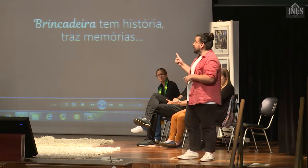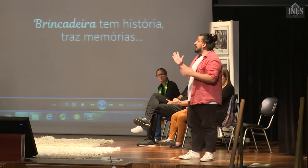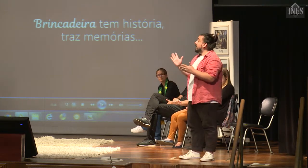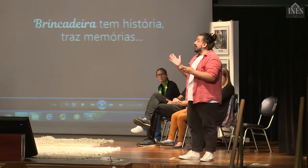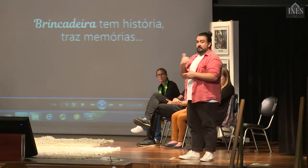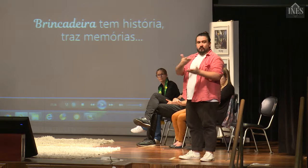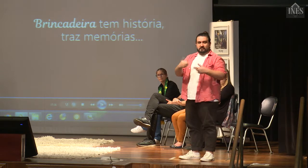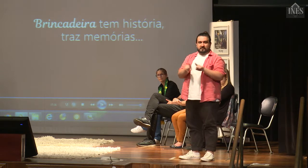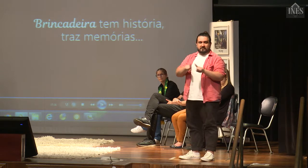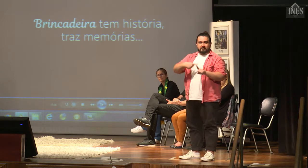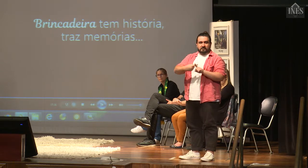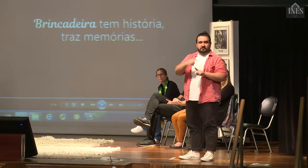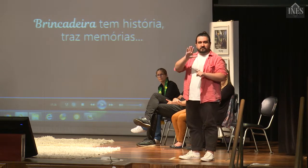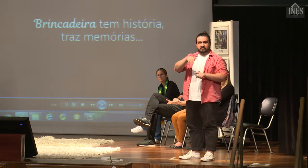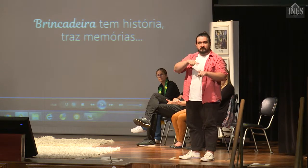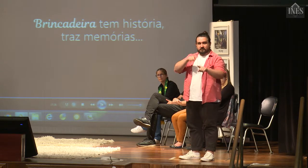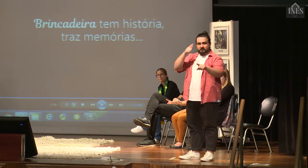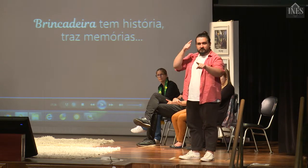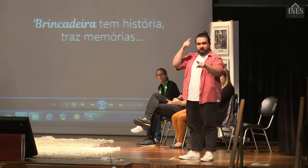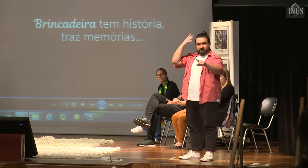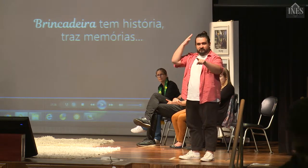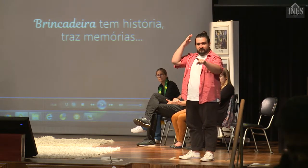exemplo. Vou convidar também uma pessoa.